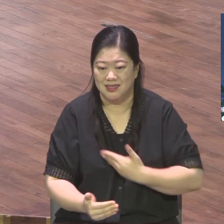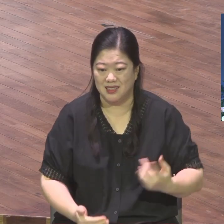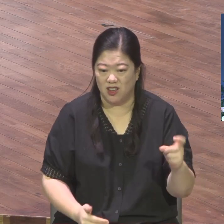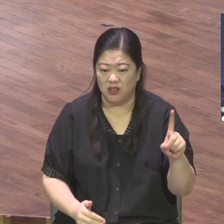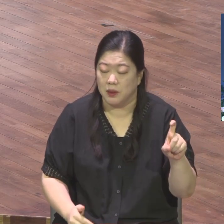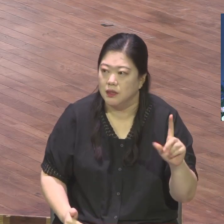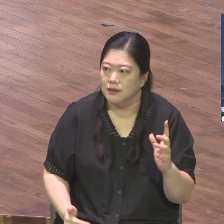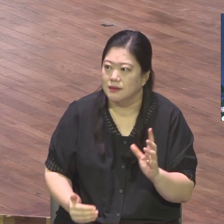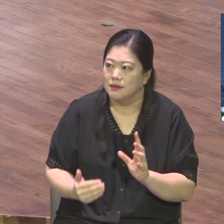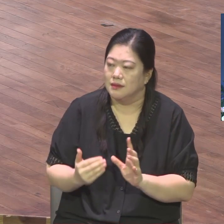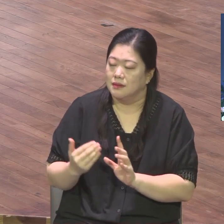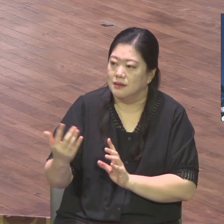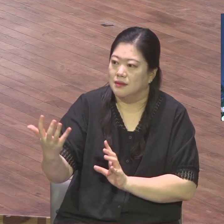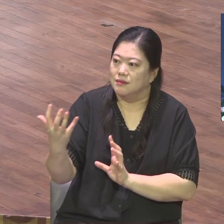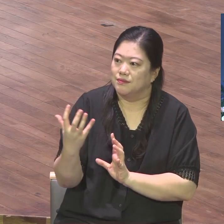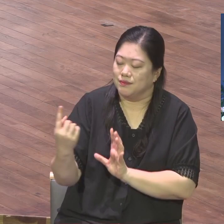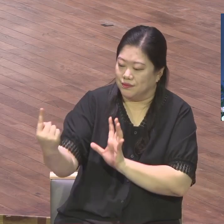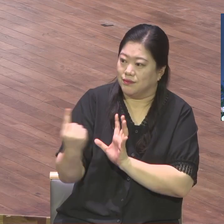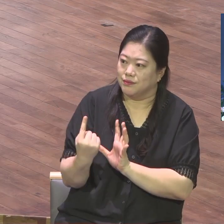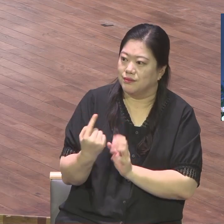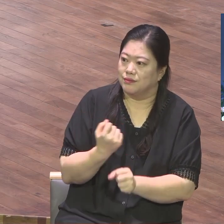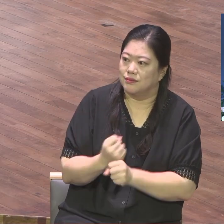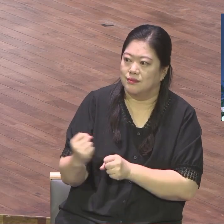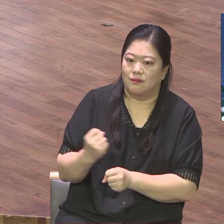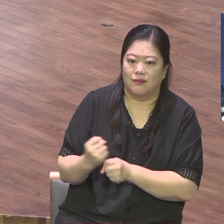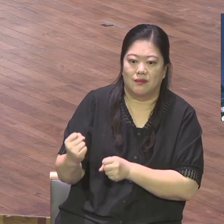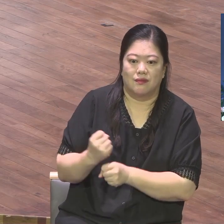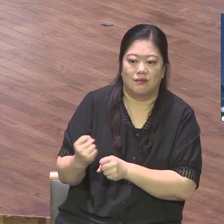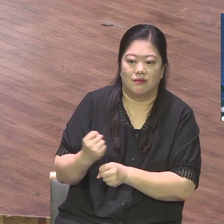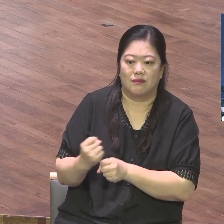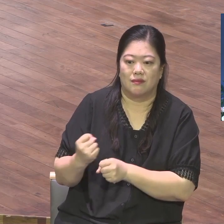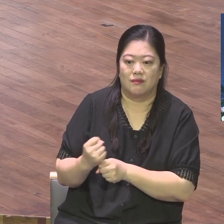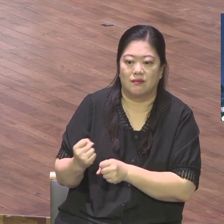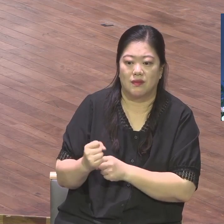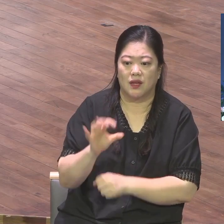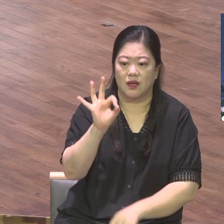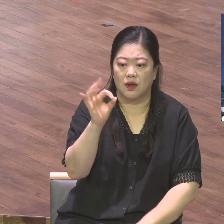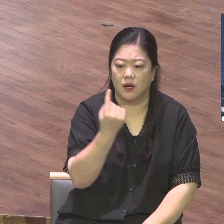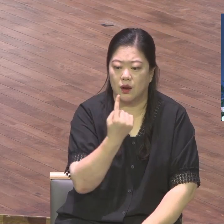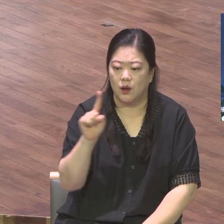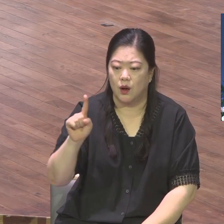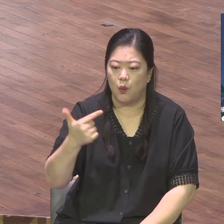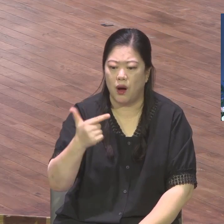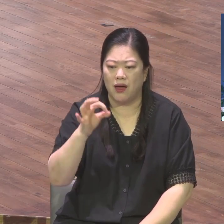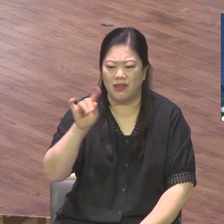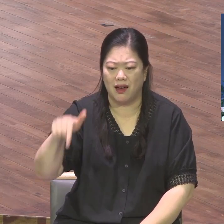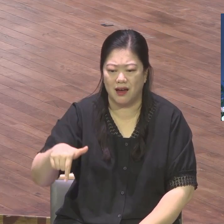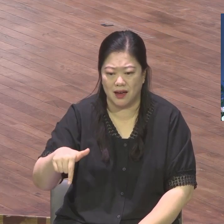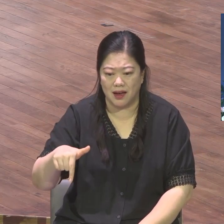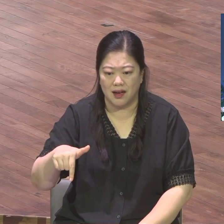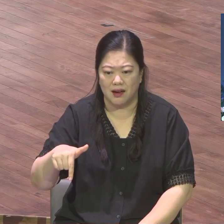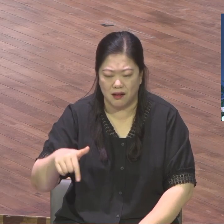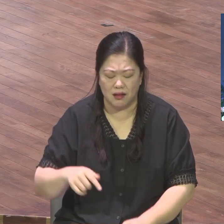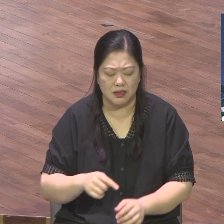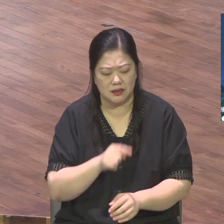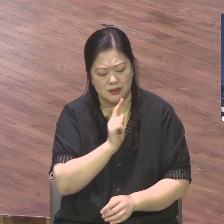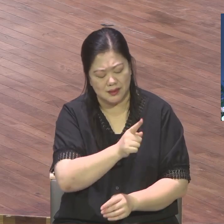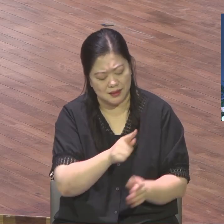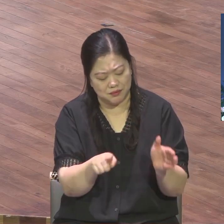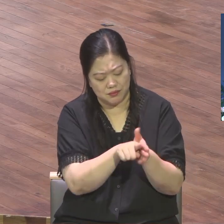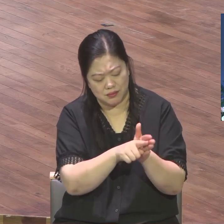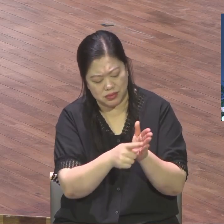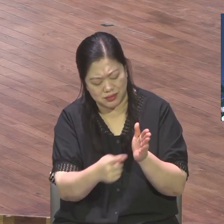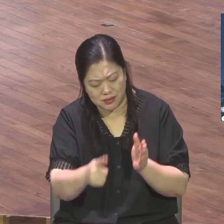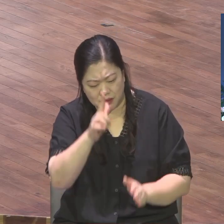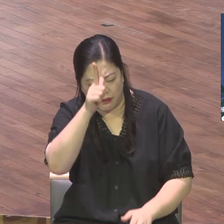그렇게도 복음을 듣고도 안 믿어. 완악해. 예수님께서 드디어 가룟 유다를 제외한 열한 제자들이